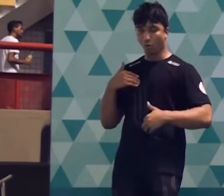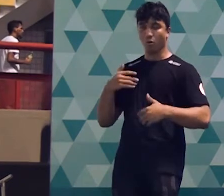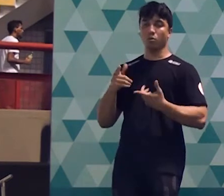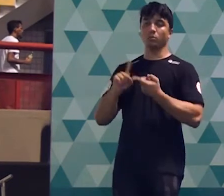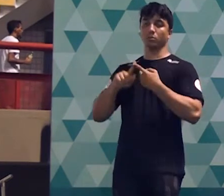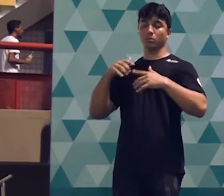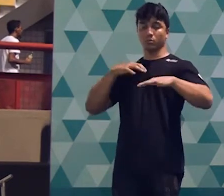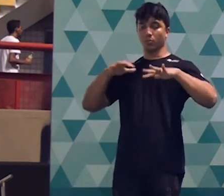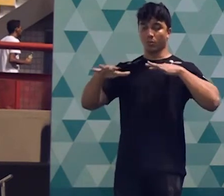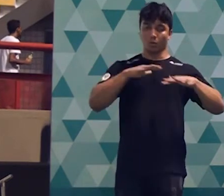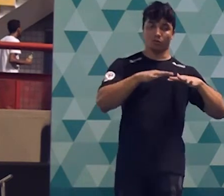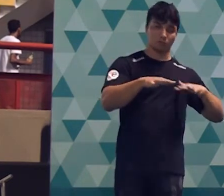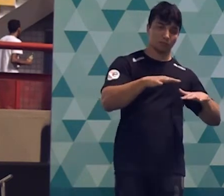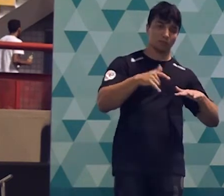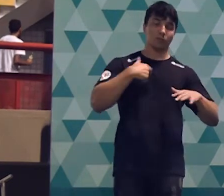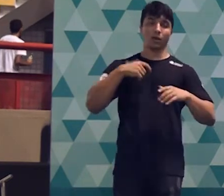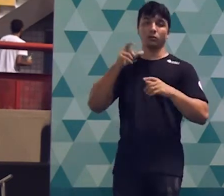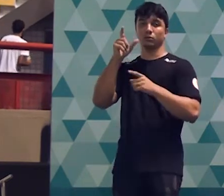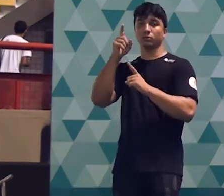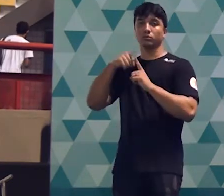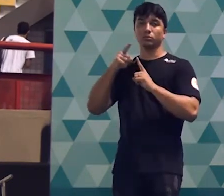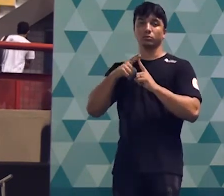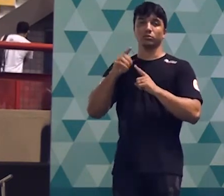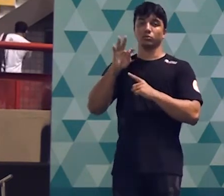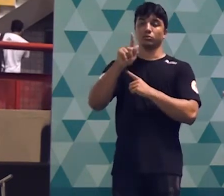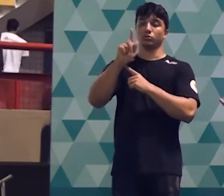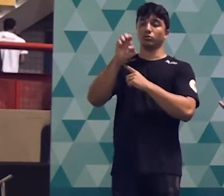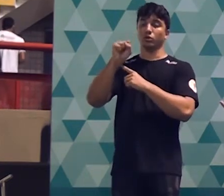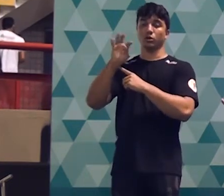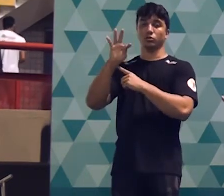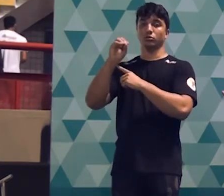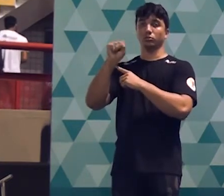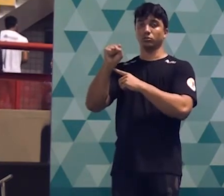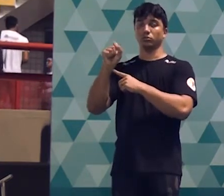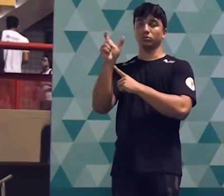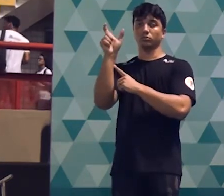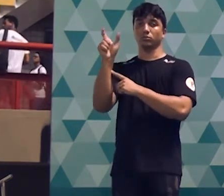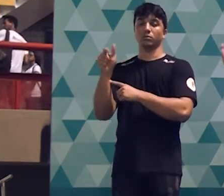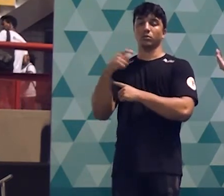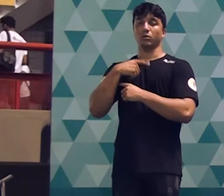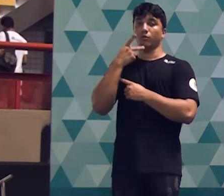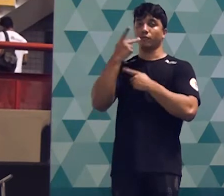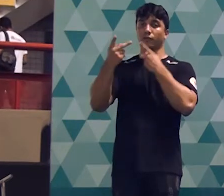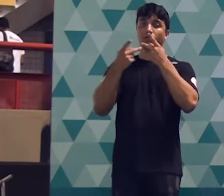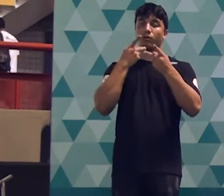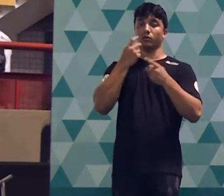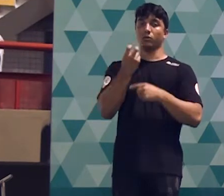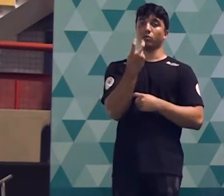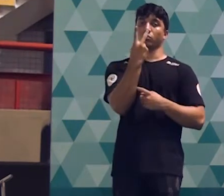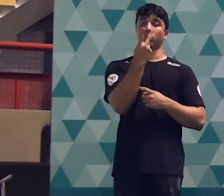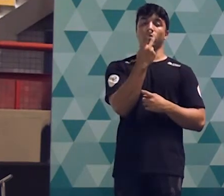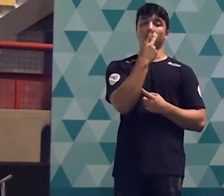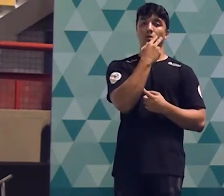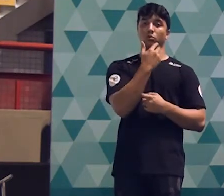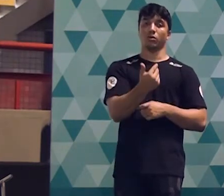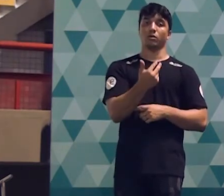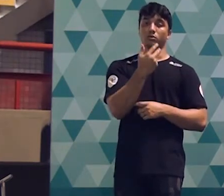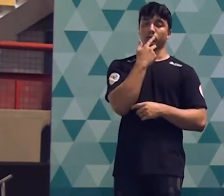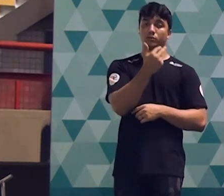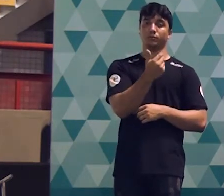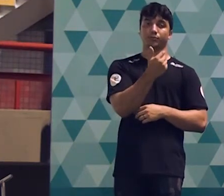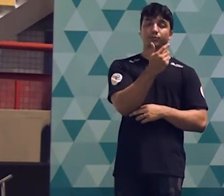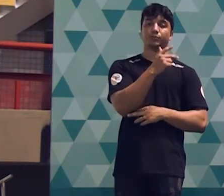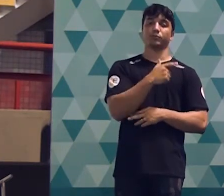os movimentos, os gestos. Ó, isso que o meu colega está fazendo aqui. Nós estamos falando 2 linguagens.